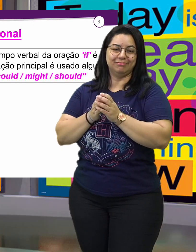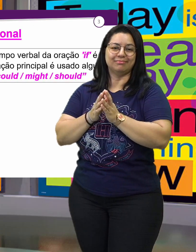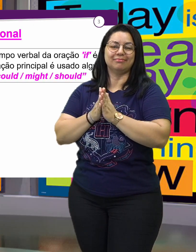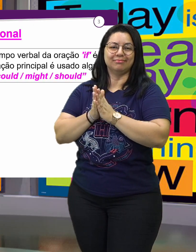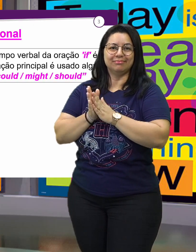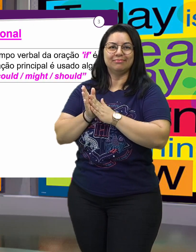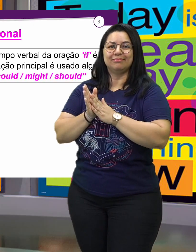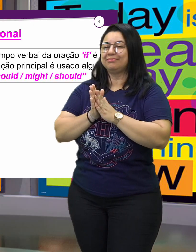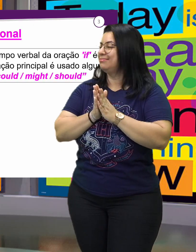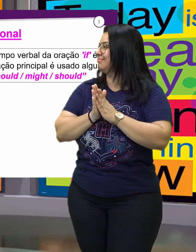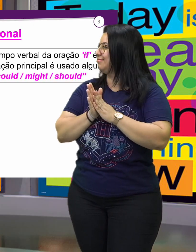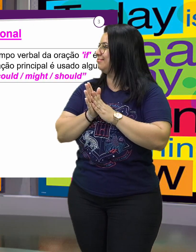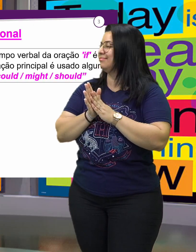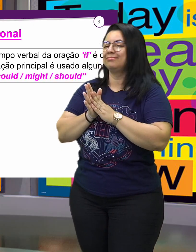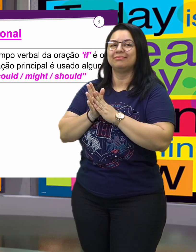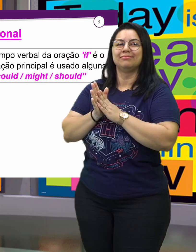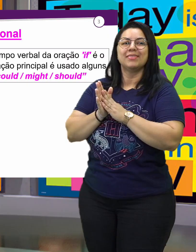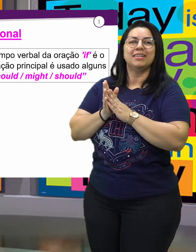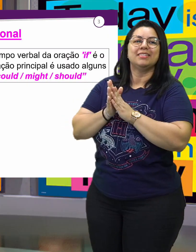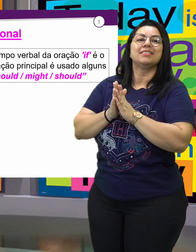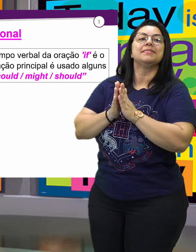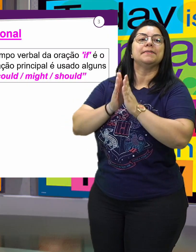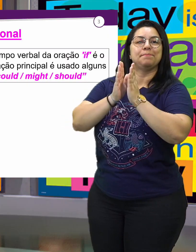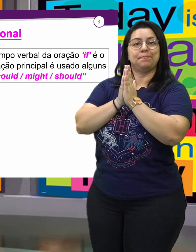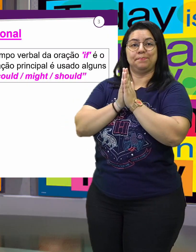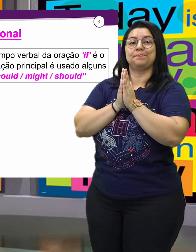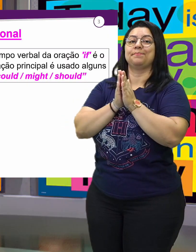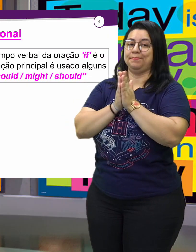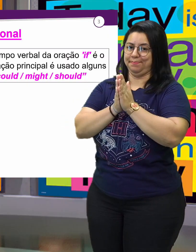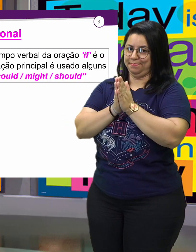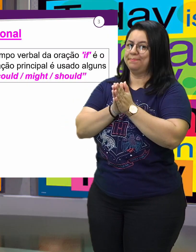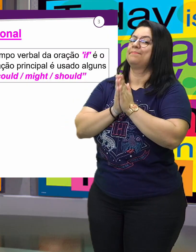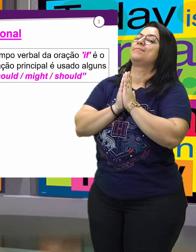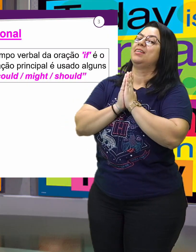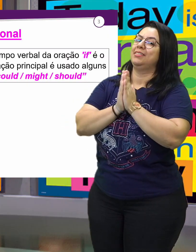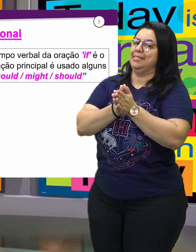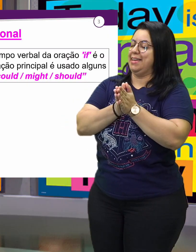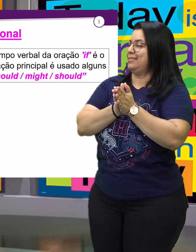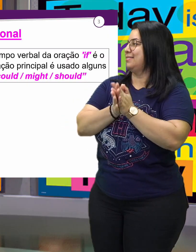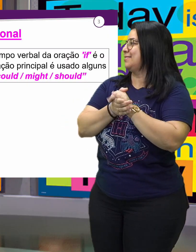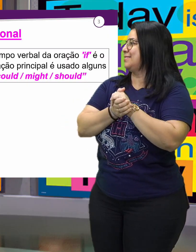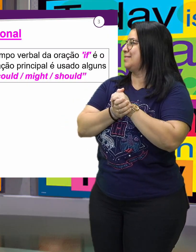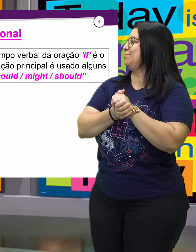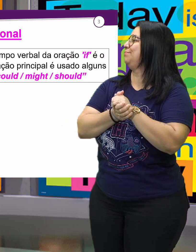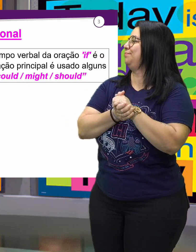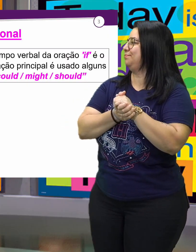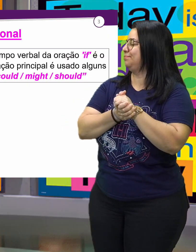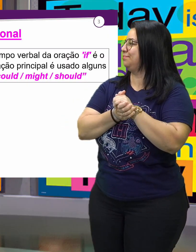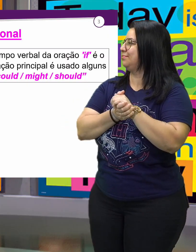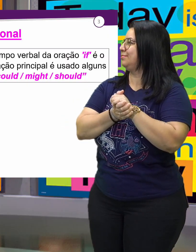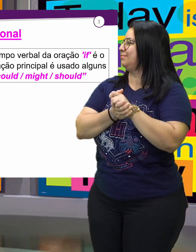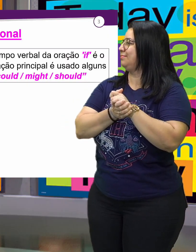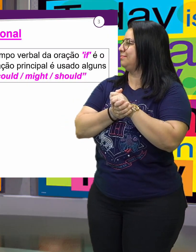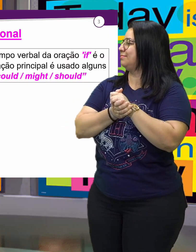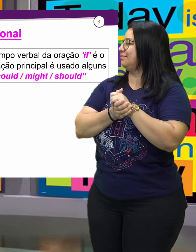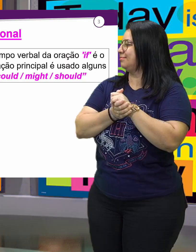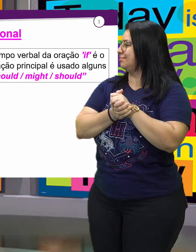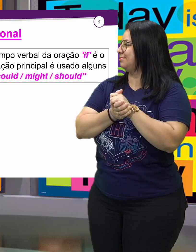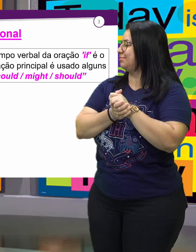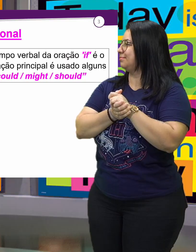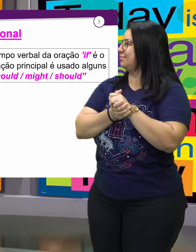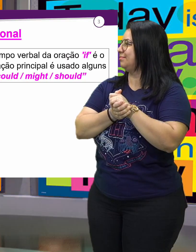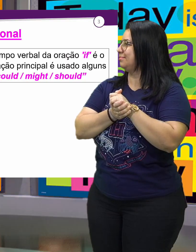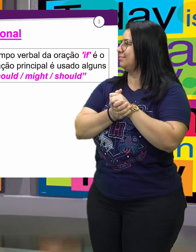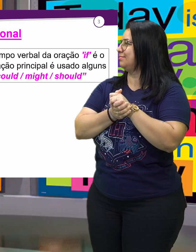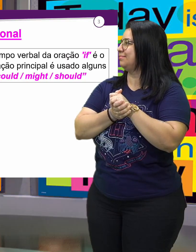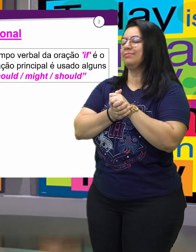coringão ali. E aí ela falou que você vai usar o simple past. Simple past você sabe, né? Passado simples, você já viu com a gente na aula de passado simples, estrutura de passado